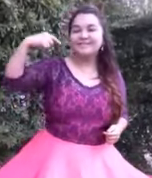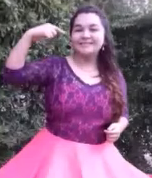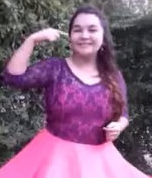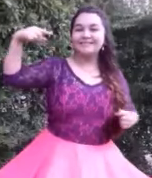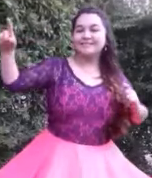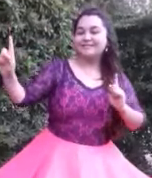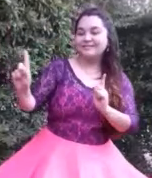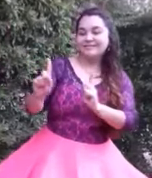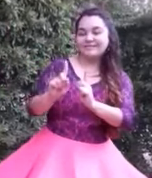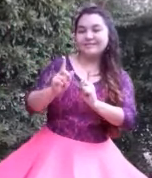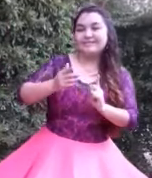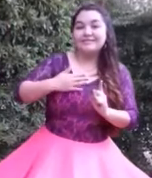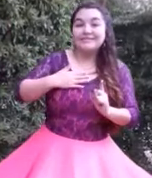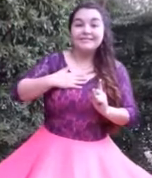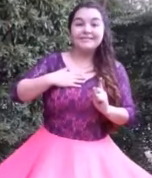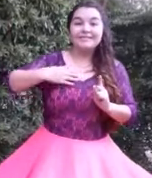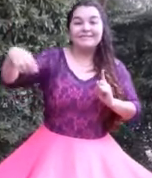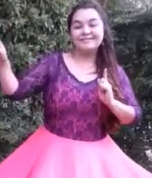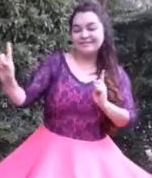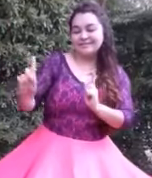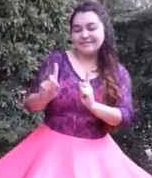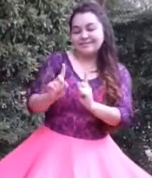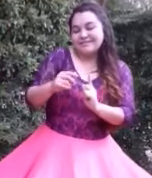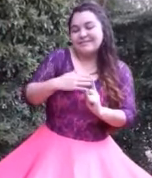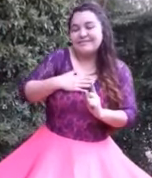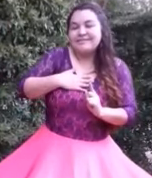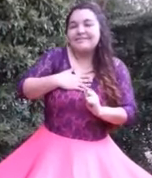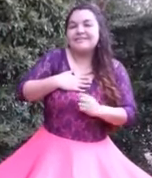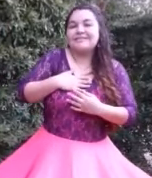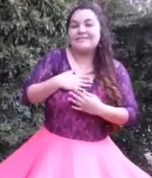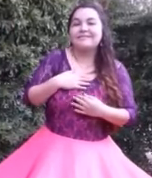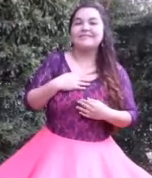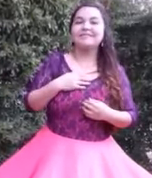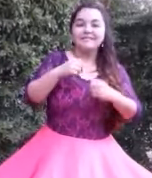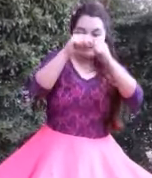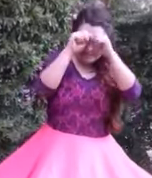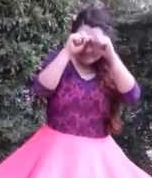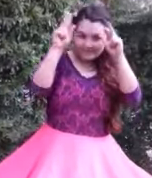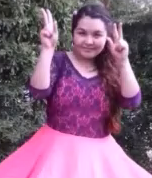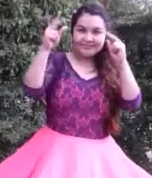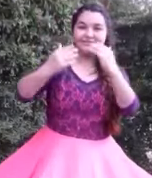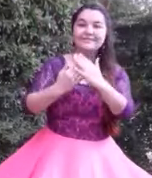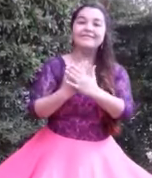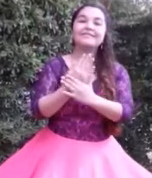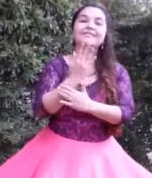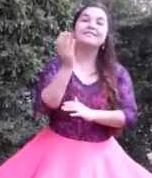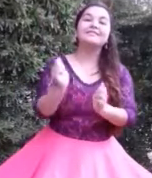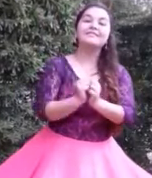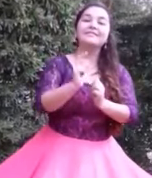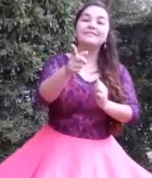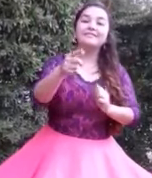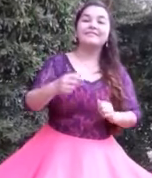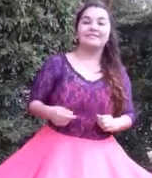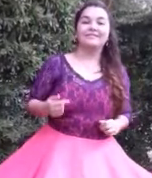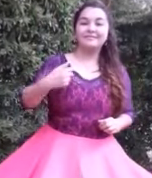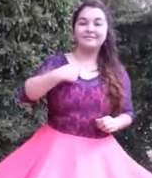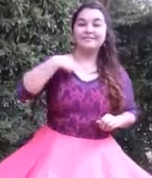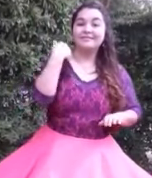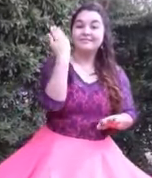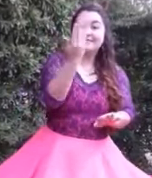sonrisa Junto a la mía, junto a la mía Amanecer contigo es